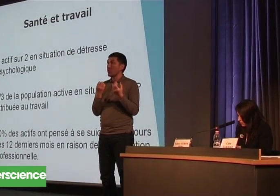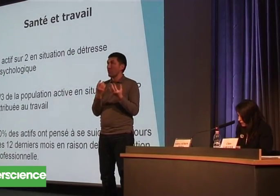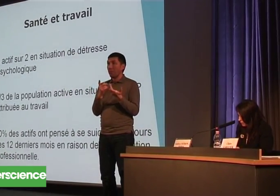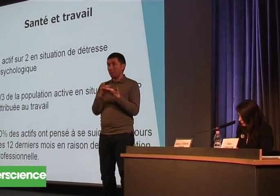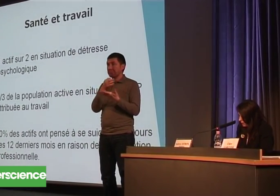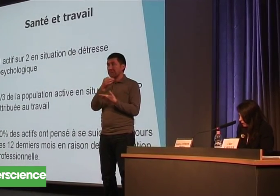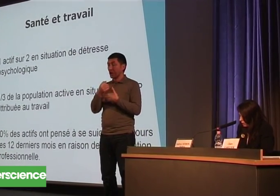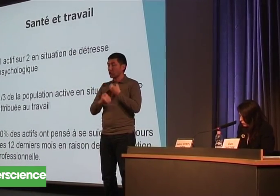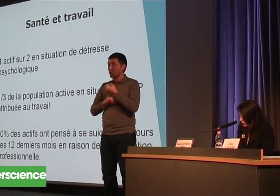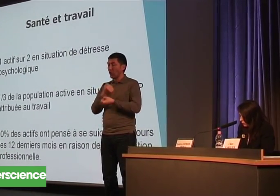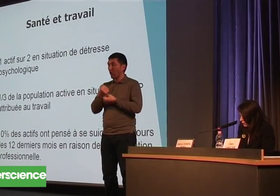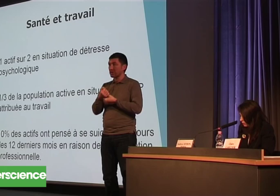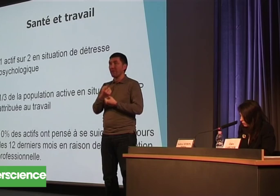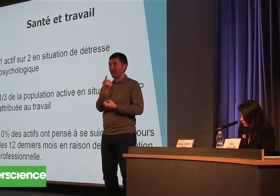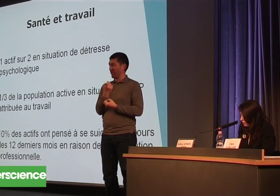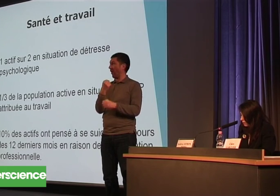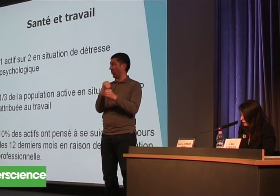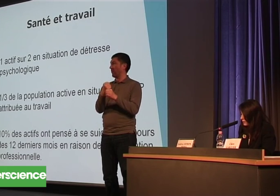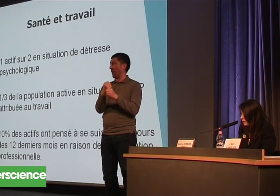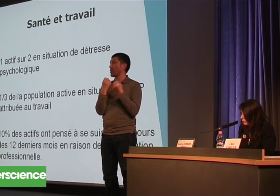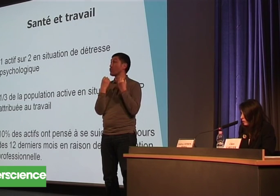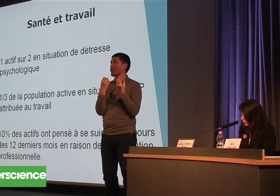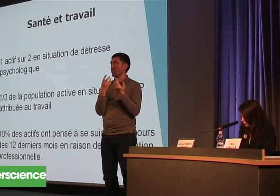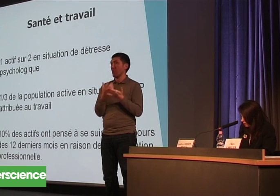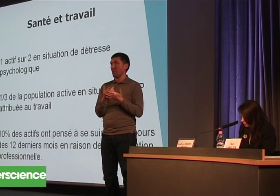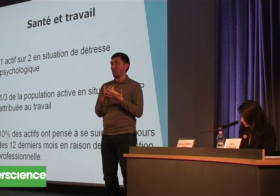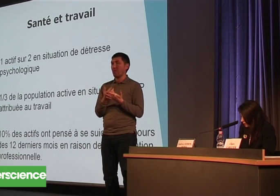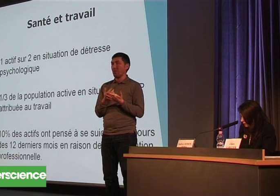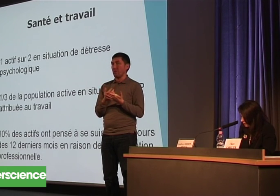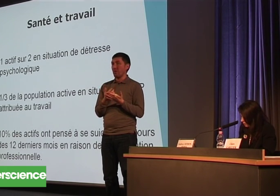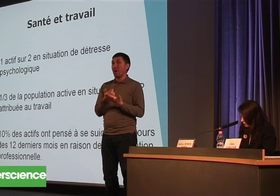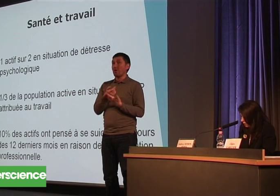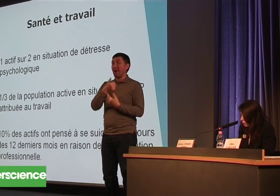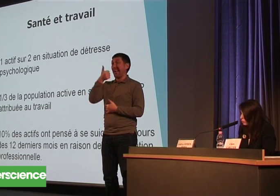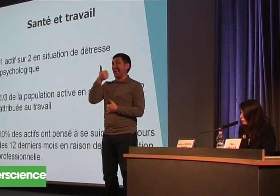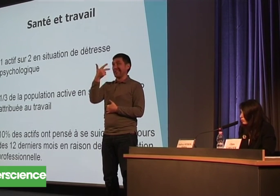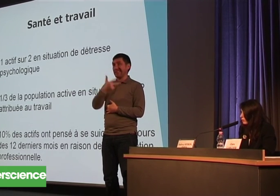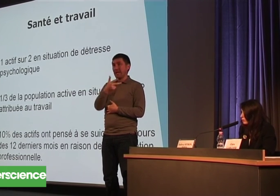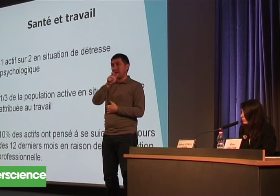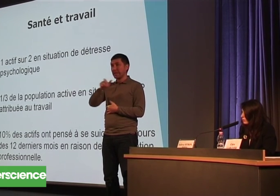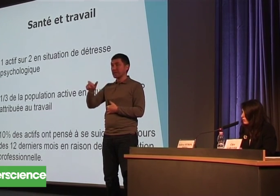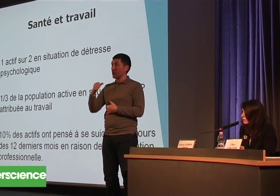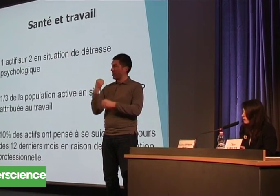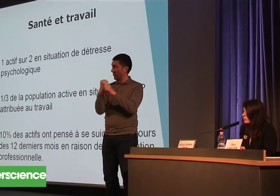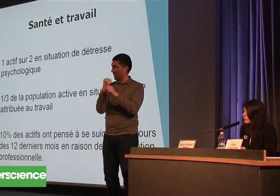travail. Ce qui fait qu'un tiers de la population active se trouve dans une situation de